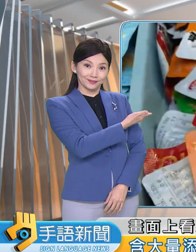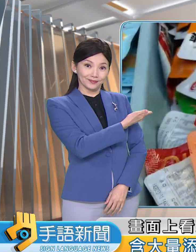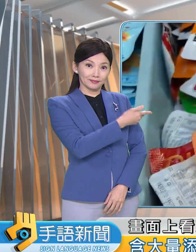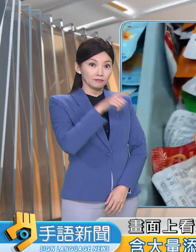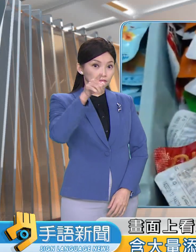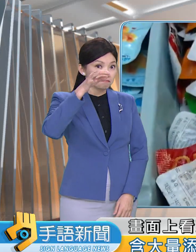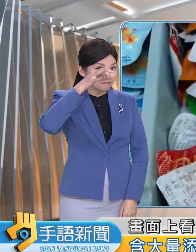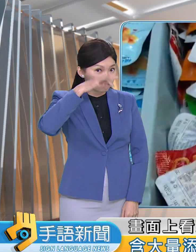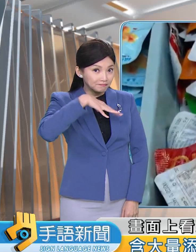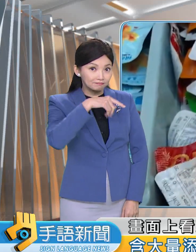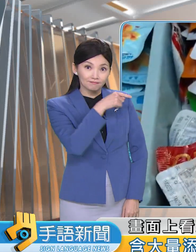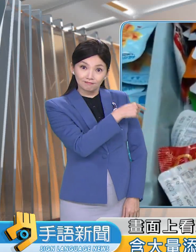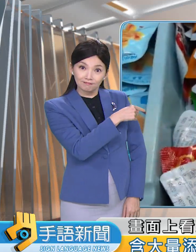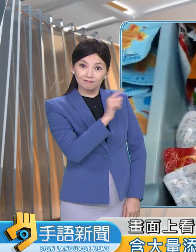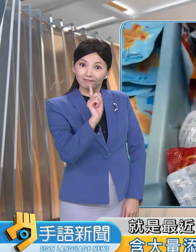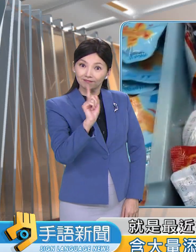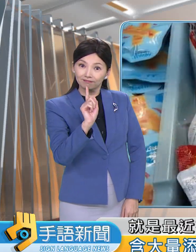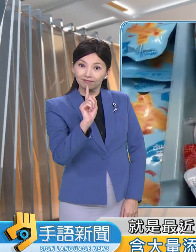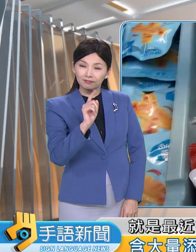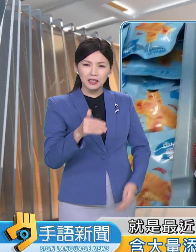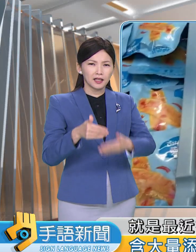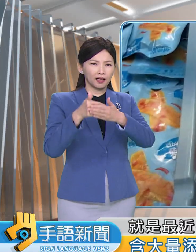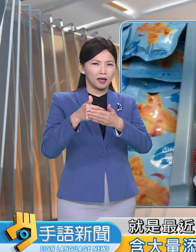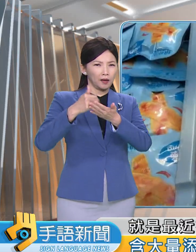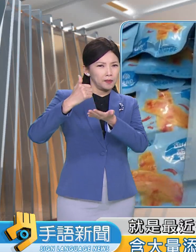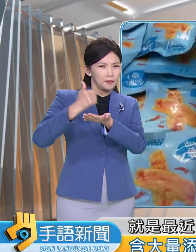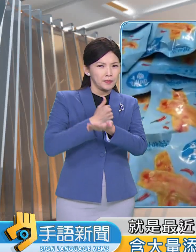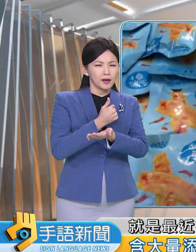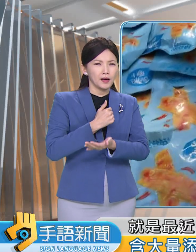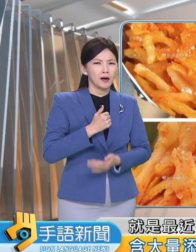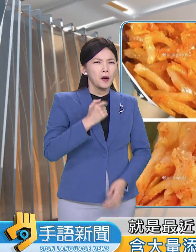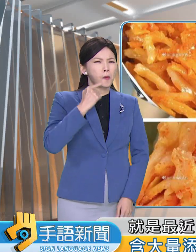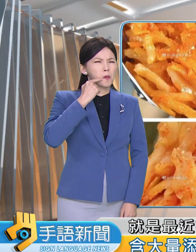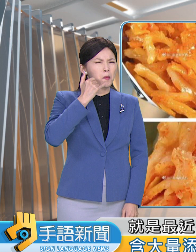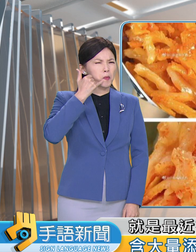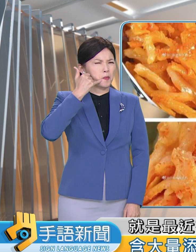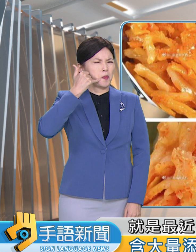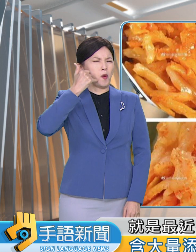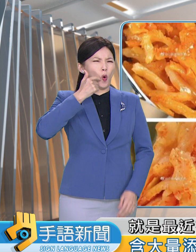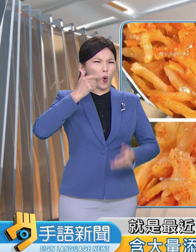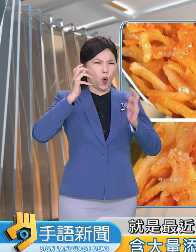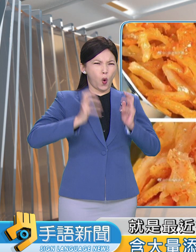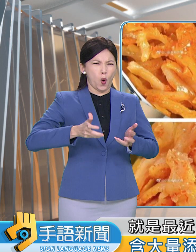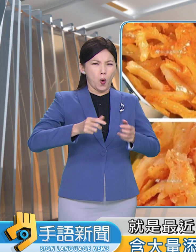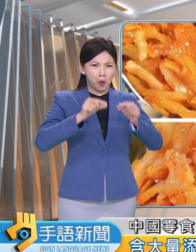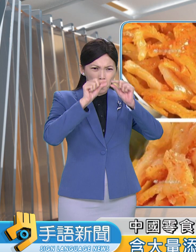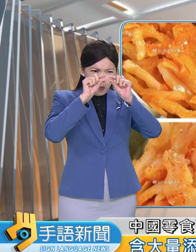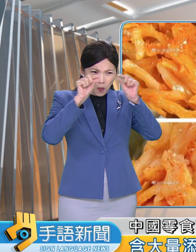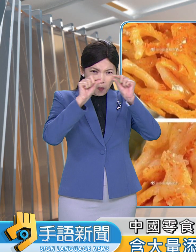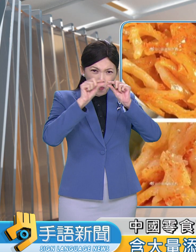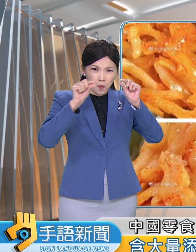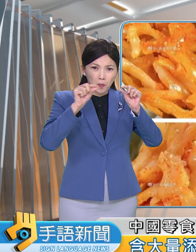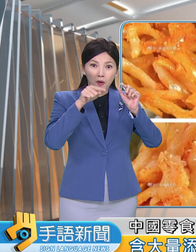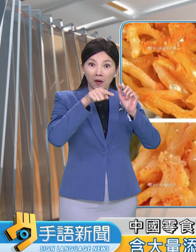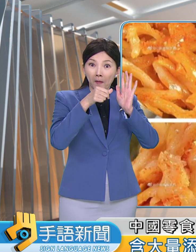您在画面上所看到的就是最近在小学校园非常流行的中国零食魔芋